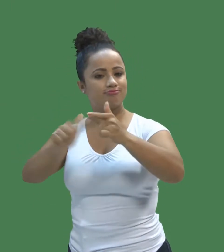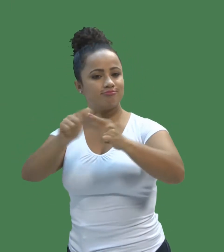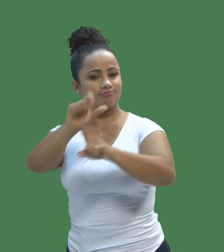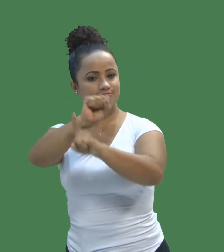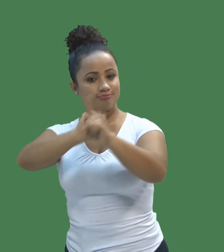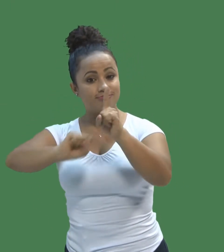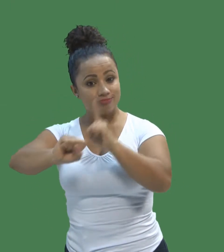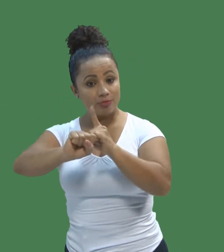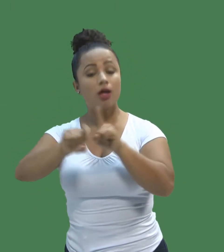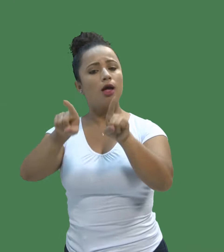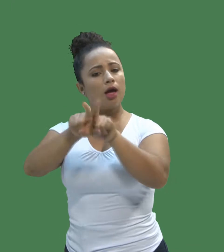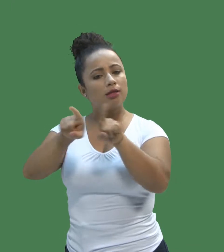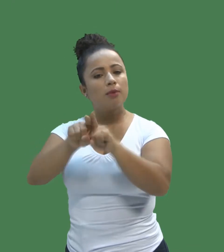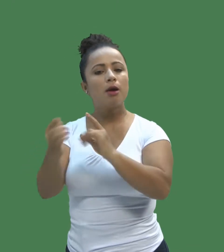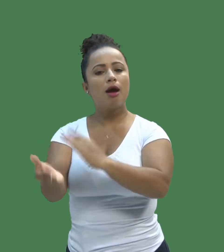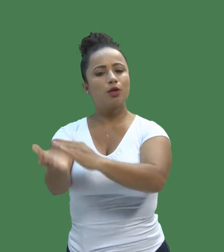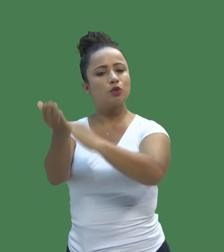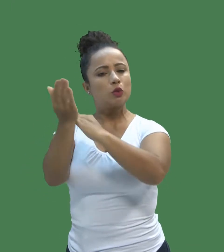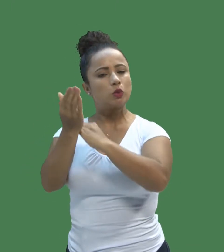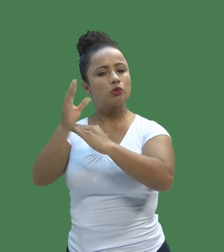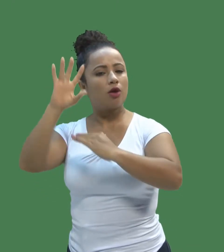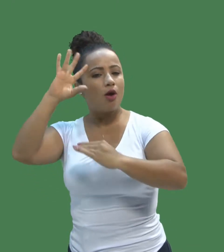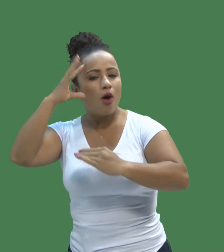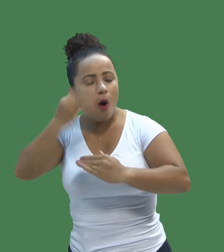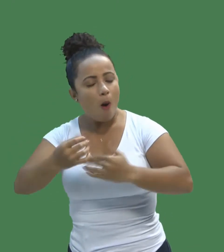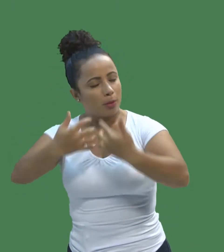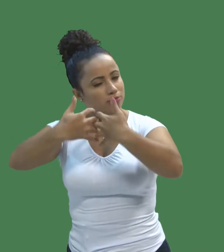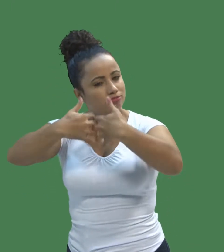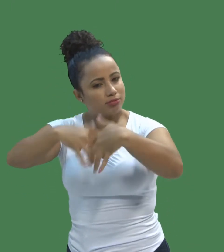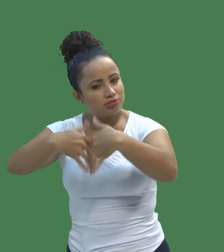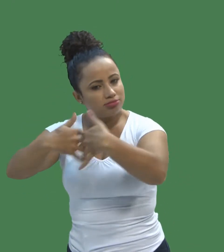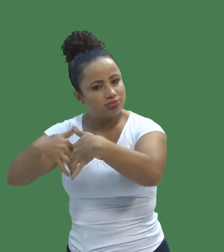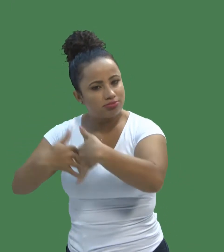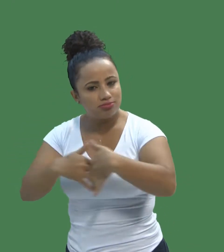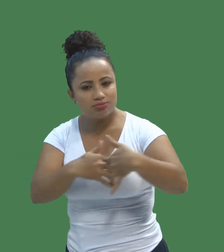e debates sobre esses problemas com o